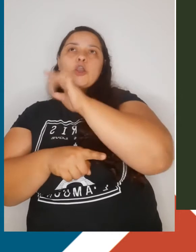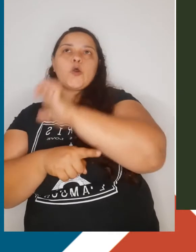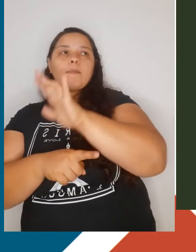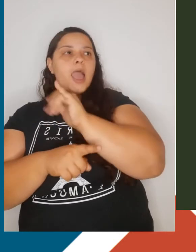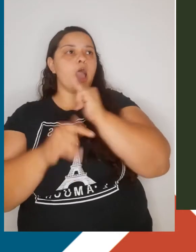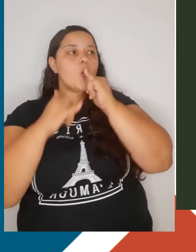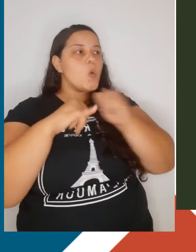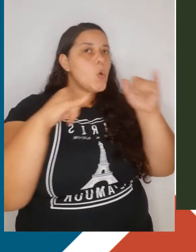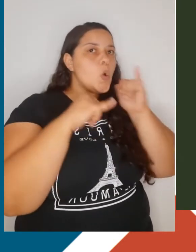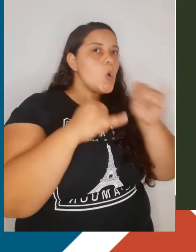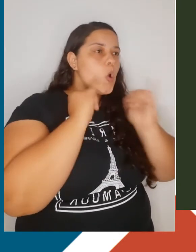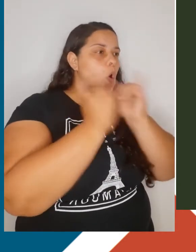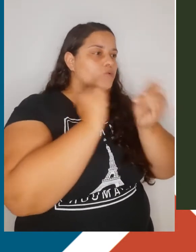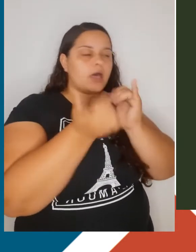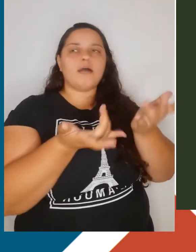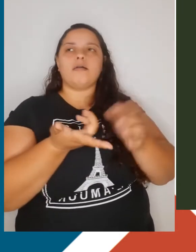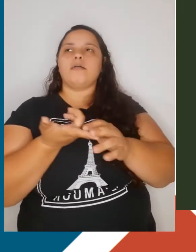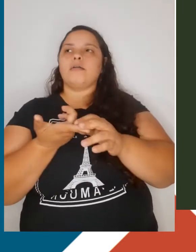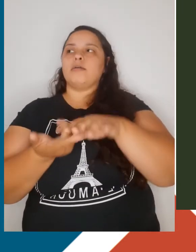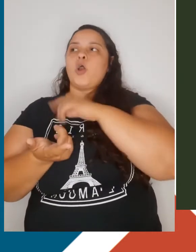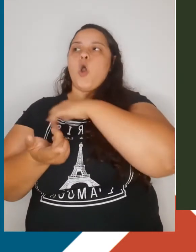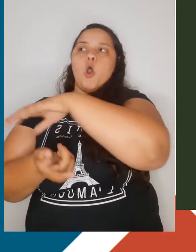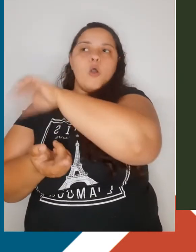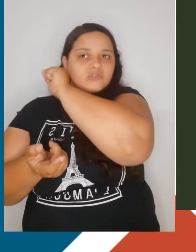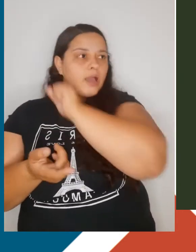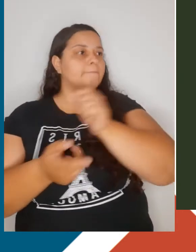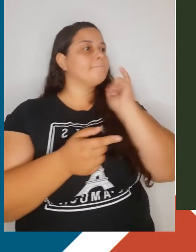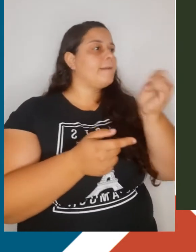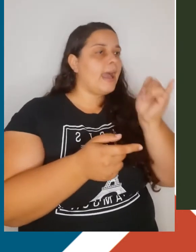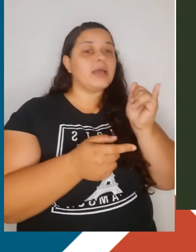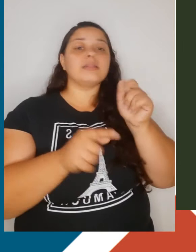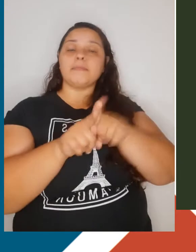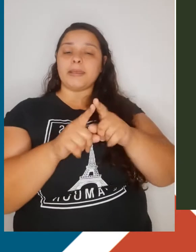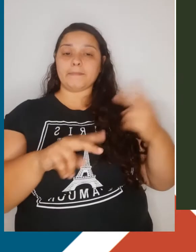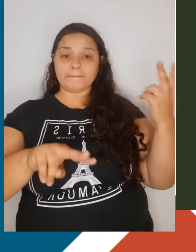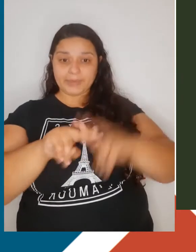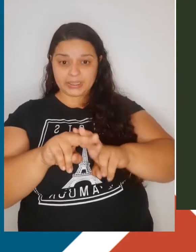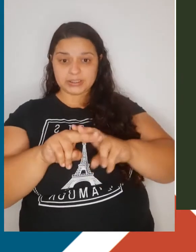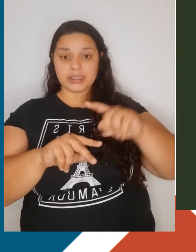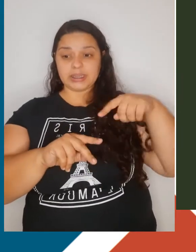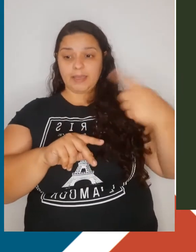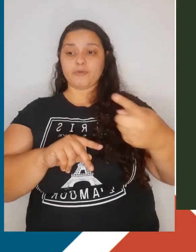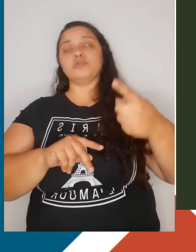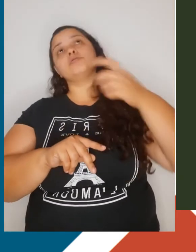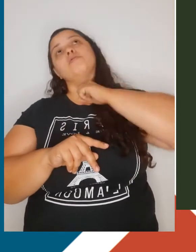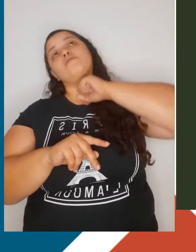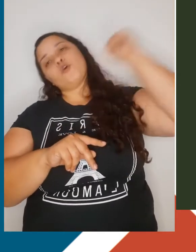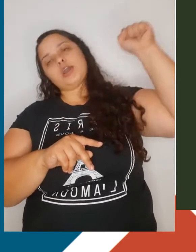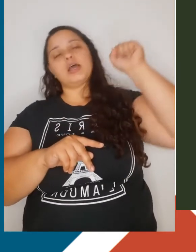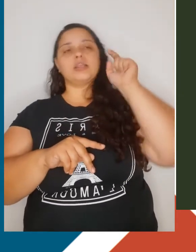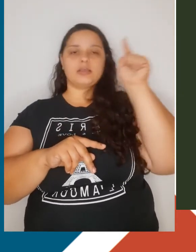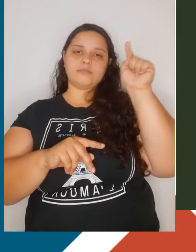dos europeus para as lideranças revolucionárias, chegando inclusive a ser presa e